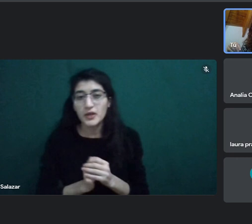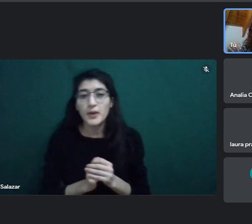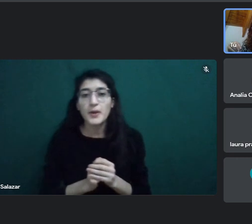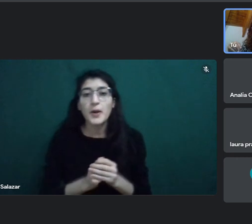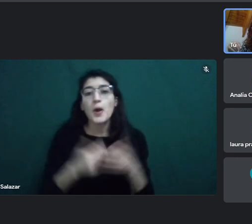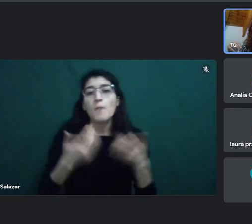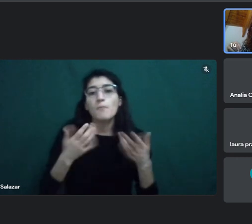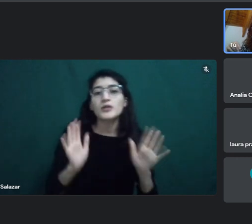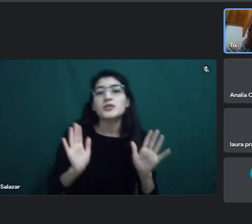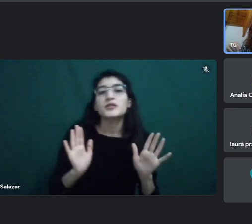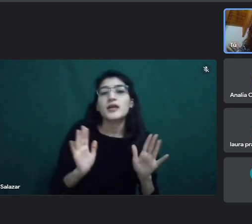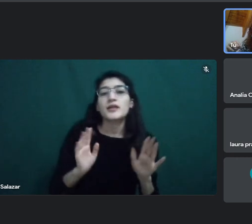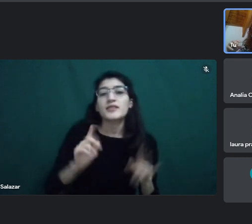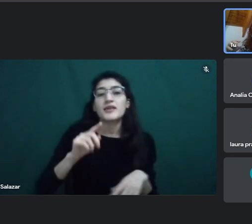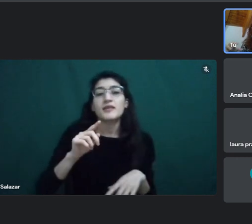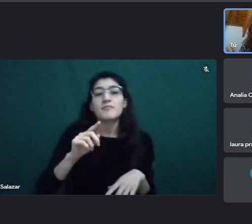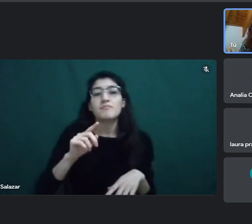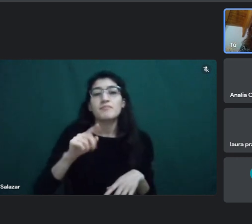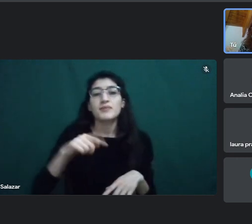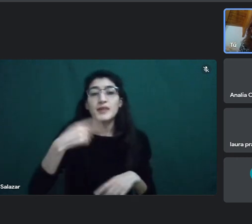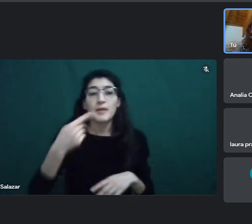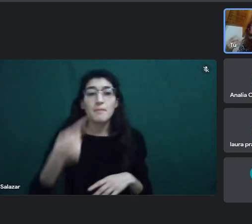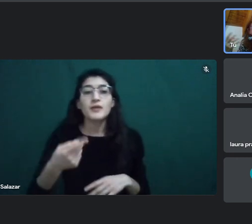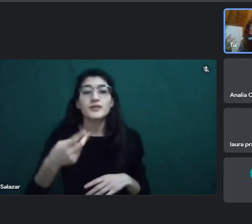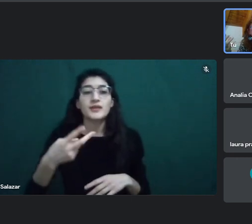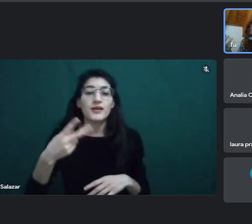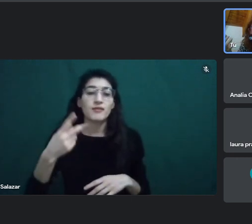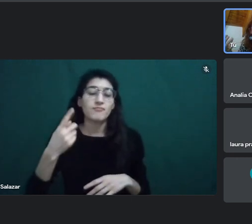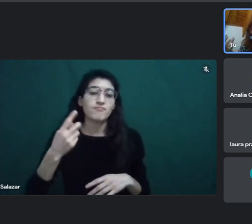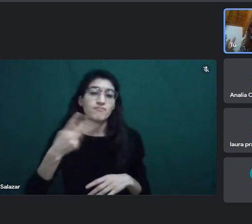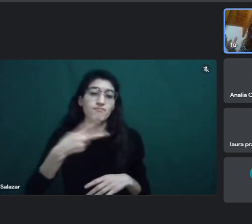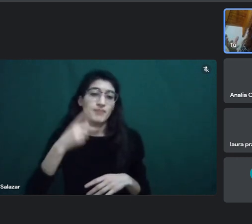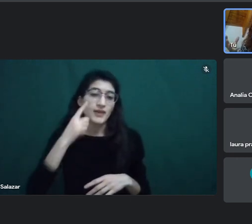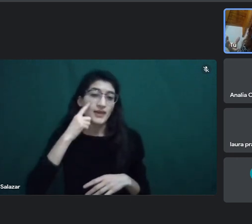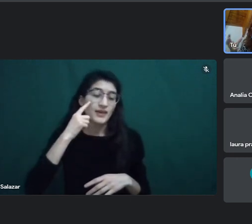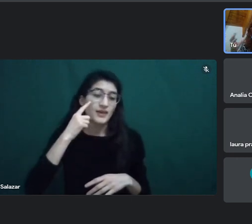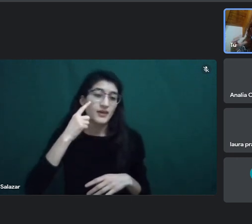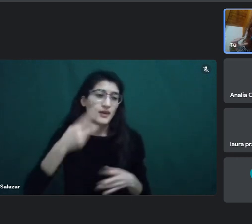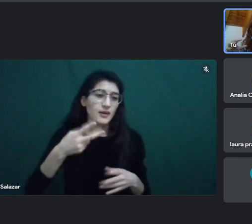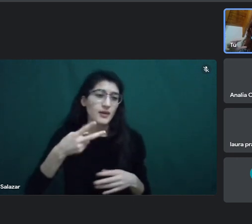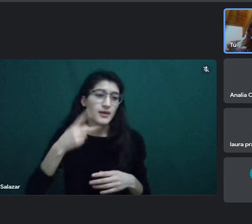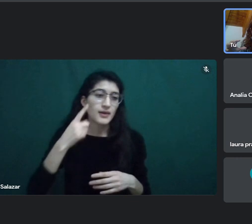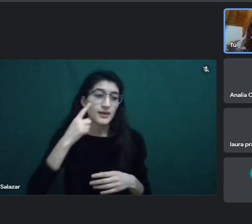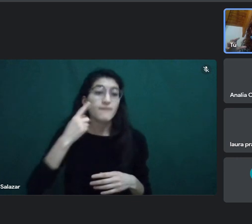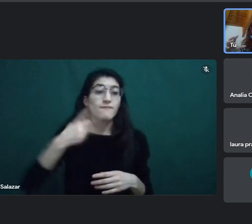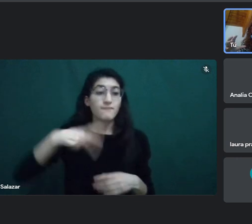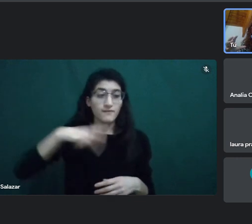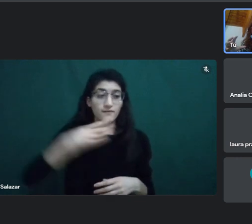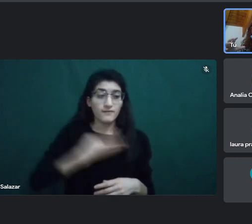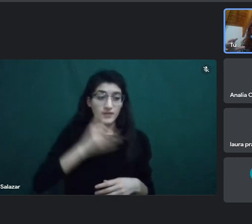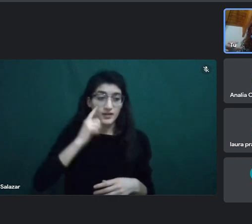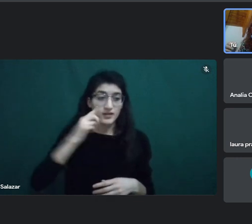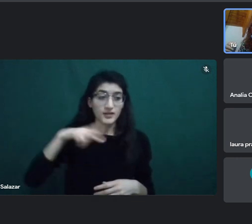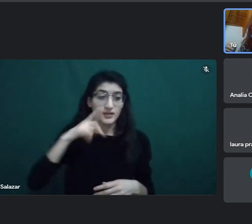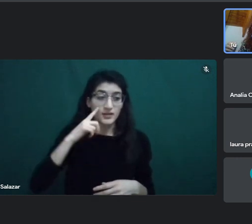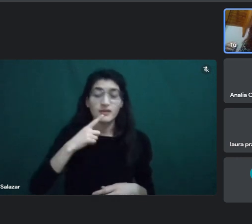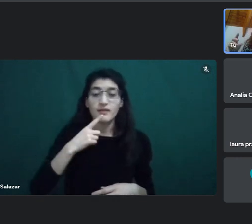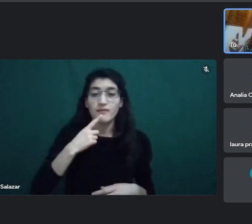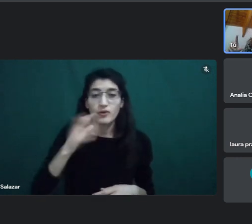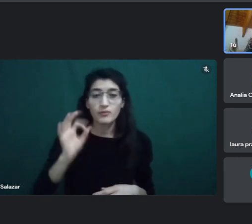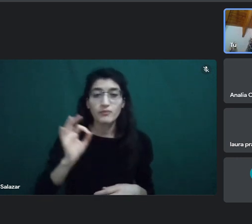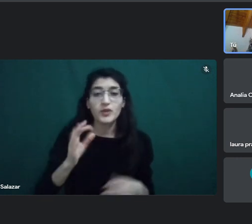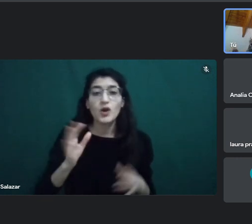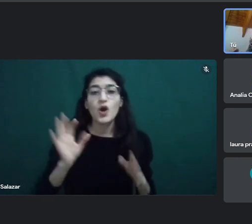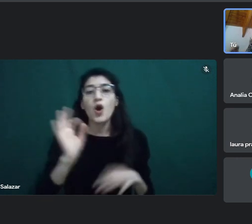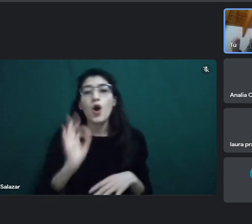¿sí? O podía ser también la terminación ando-endo, que sería cuando va después